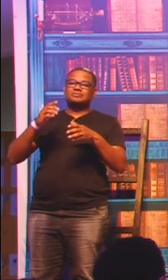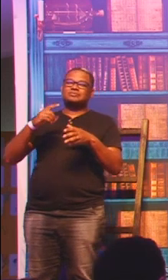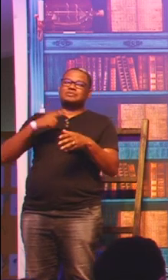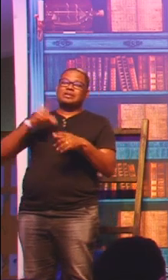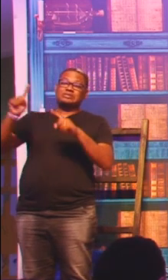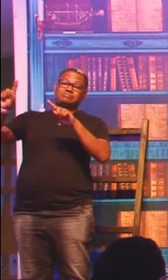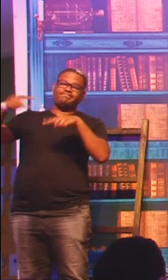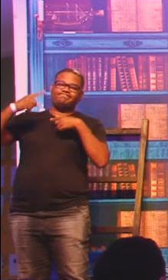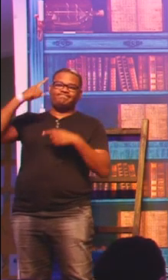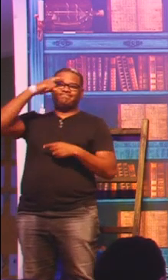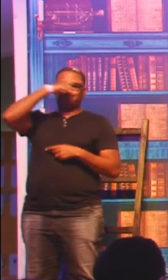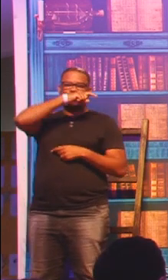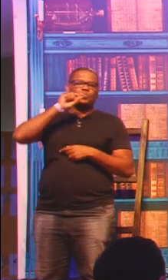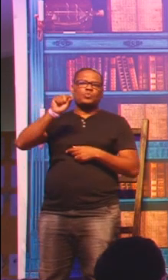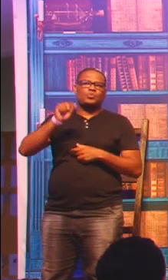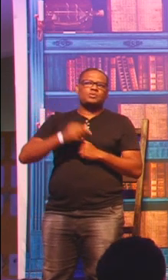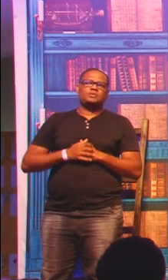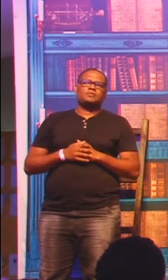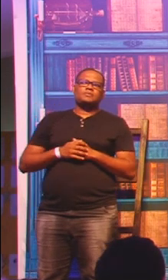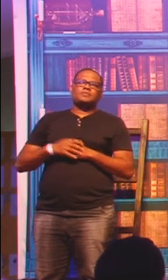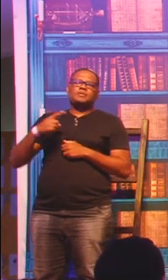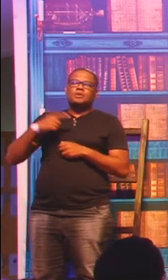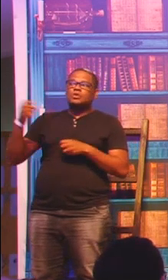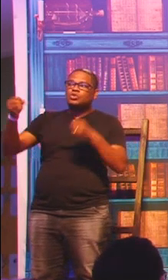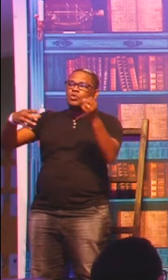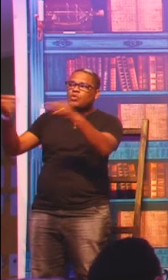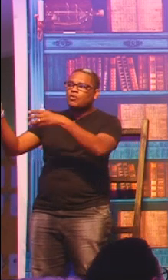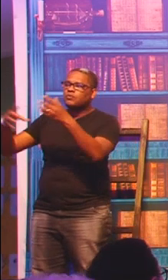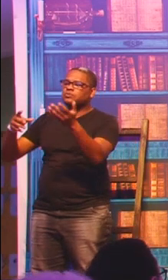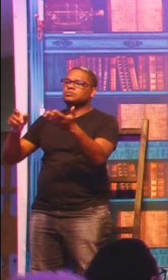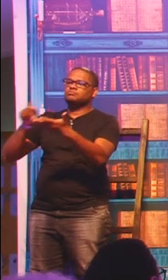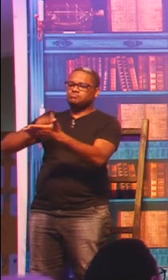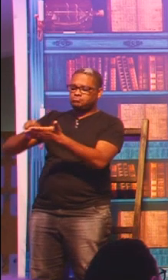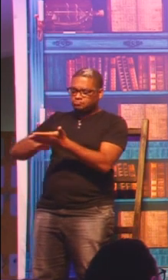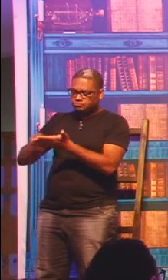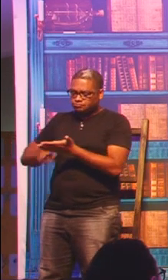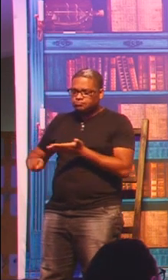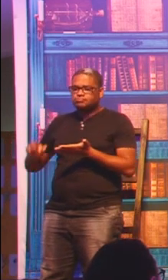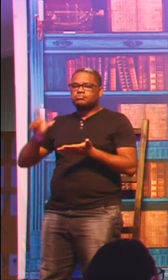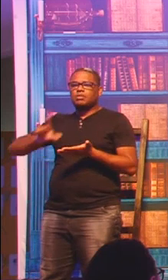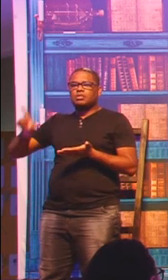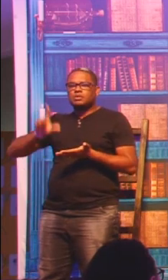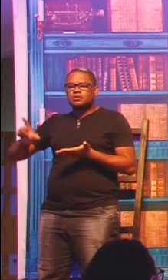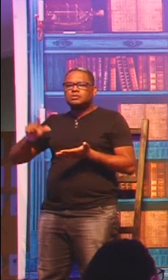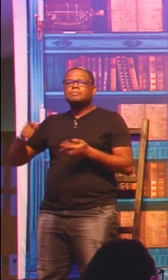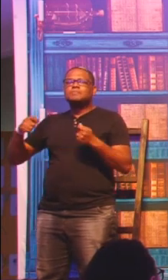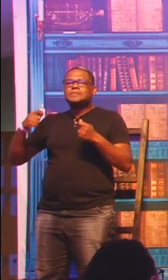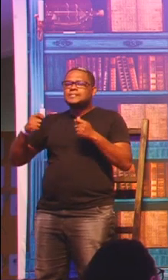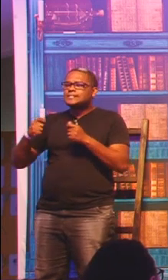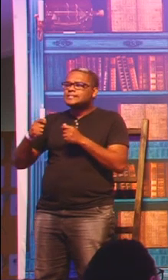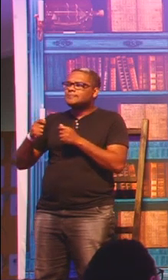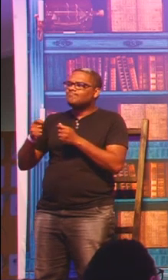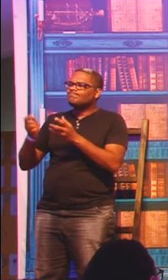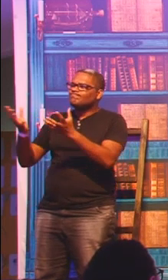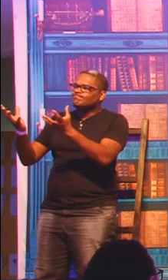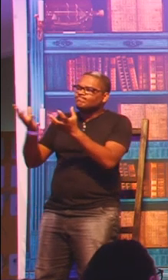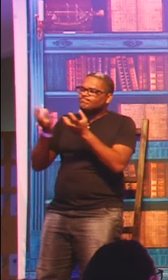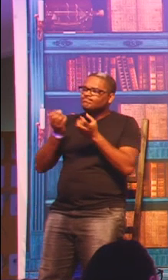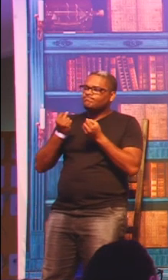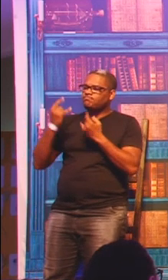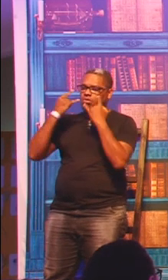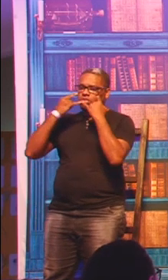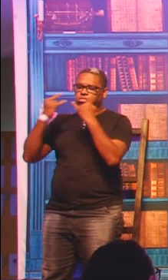literatura é que todos esses novos autores e autoras conquistem mais leitores e que a gente tenha no